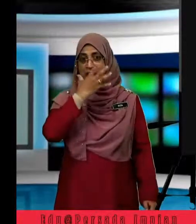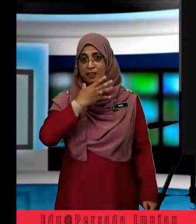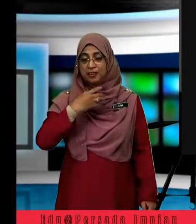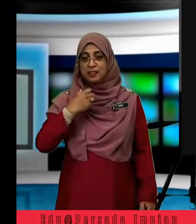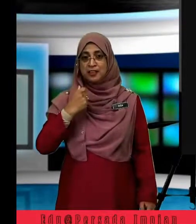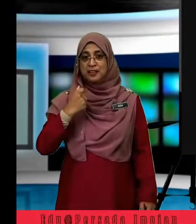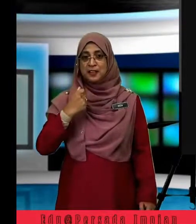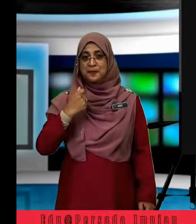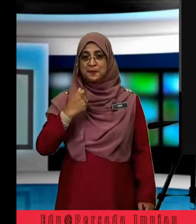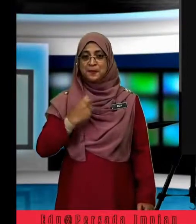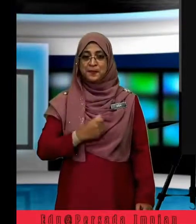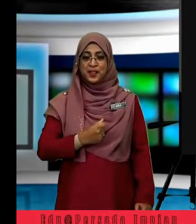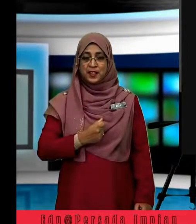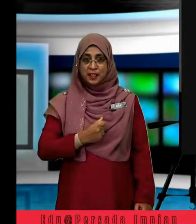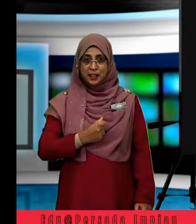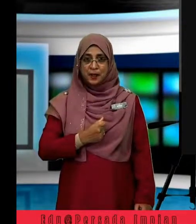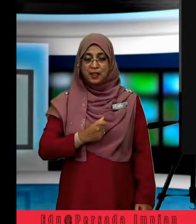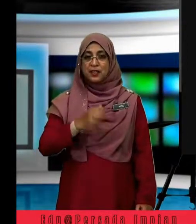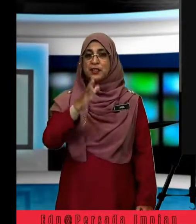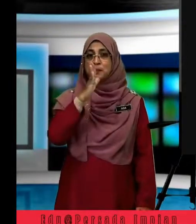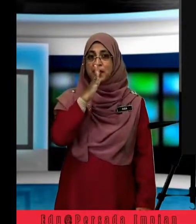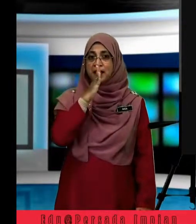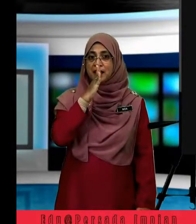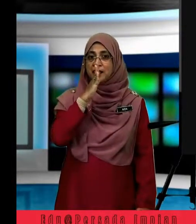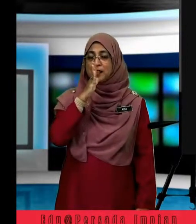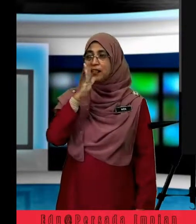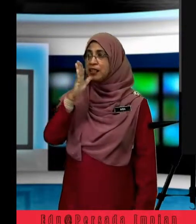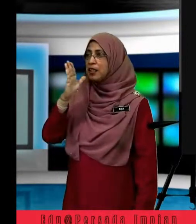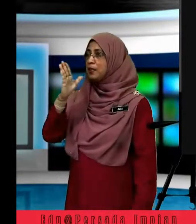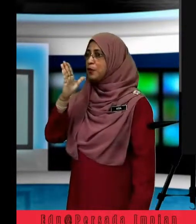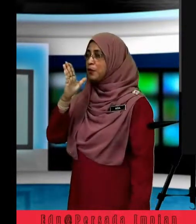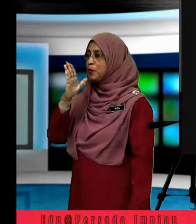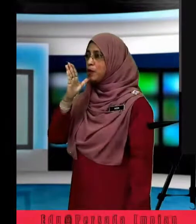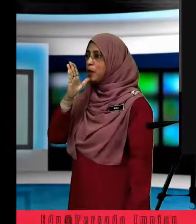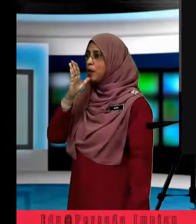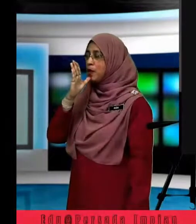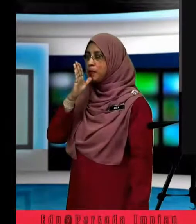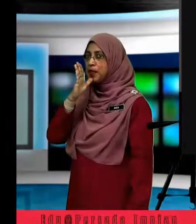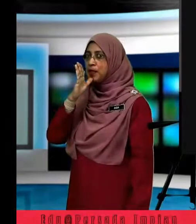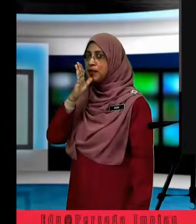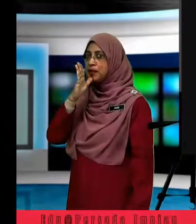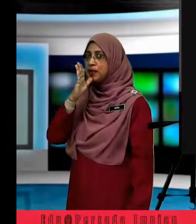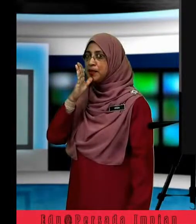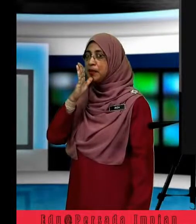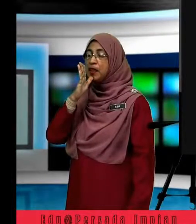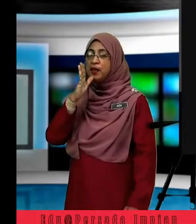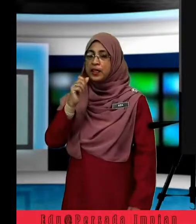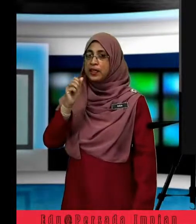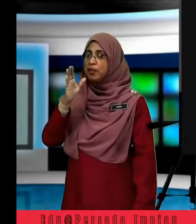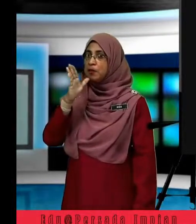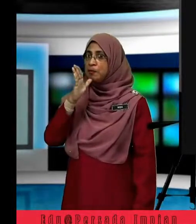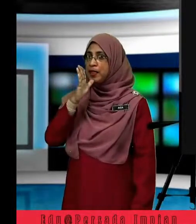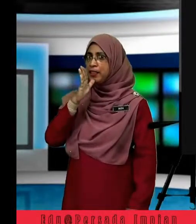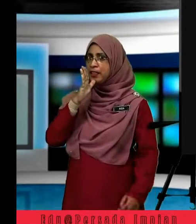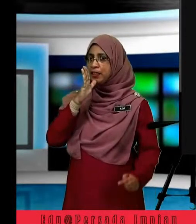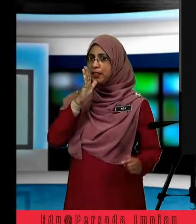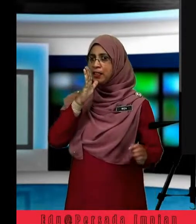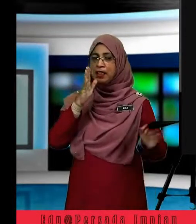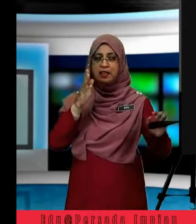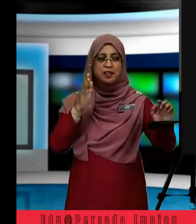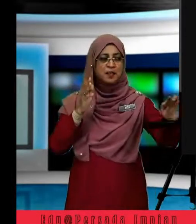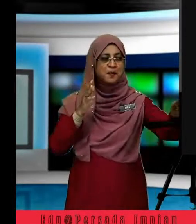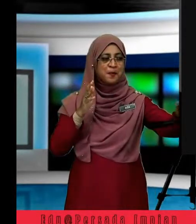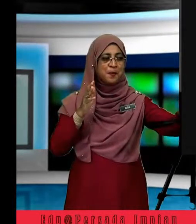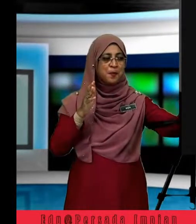cantik oke lemak syara untuk lemak lagi kalau mari